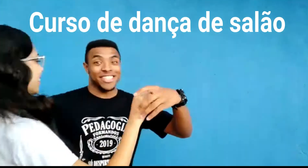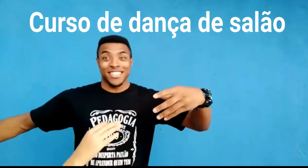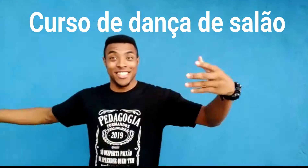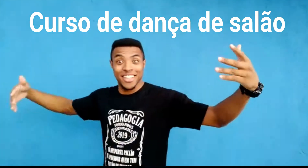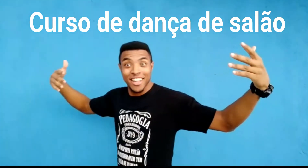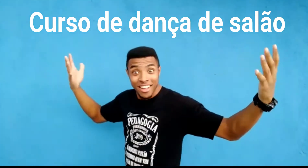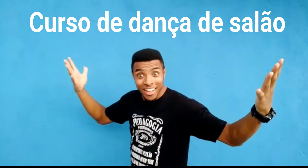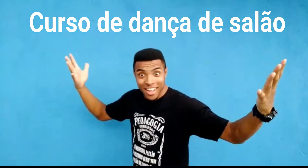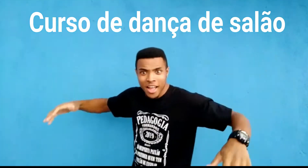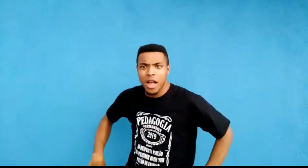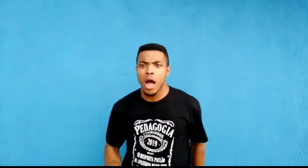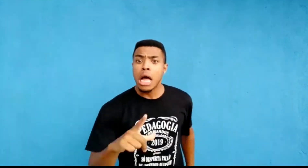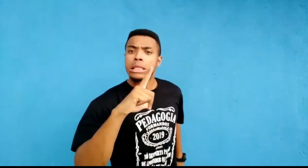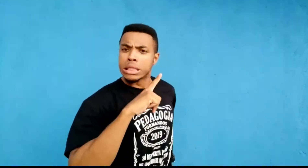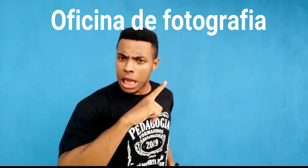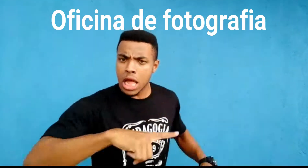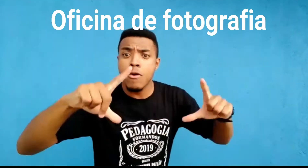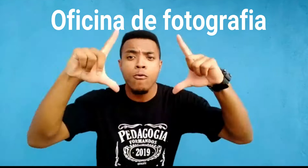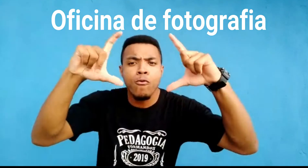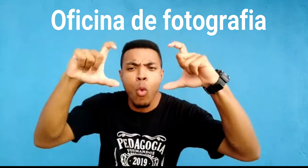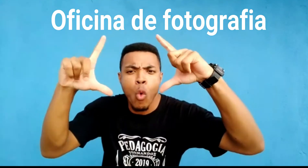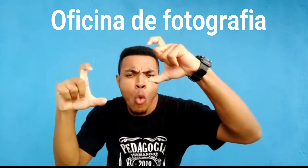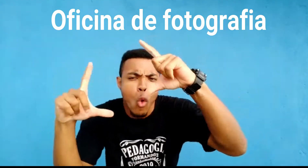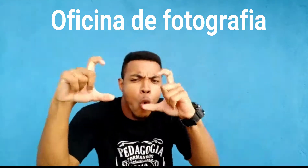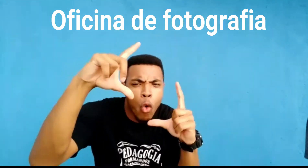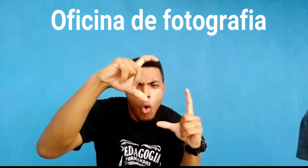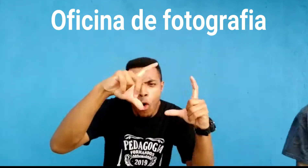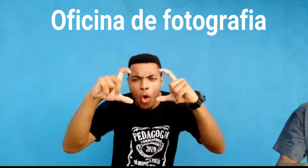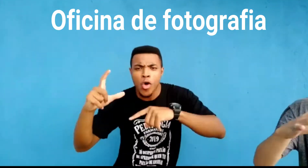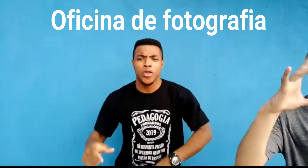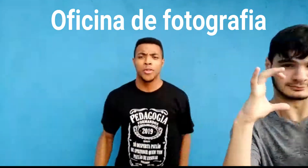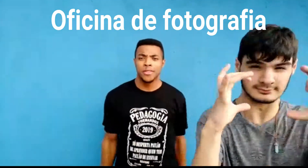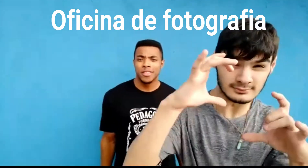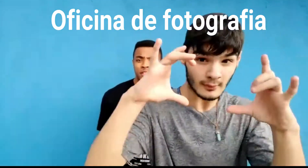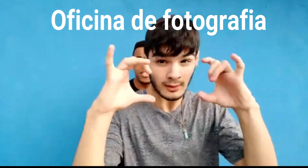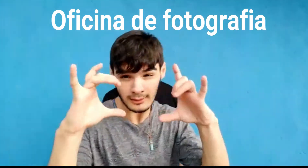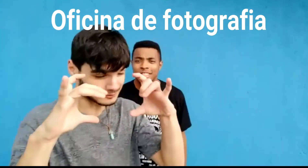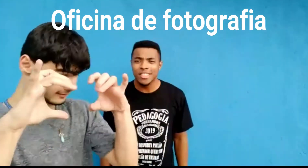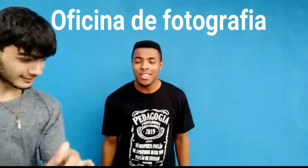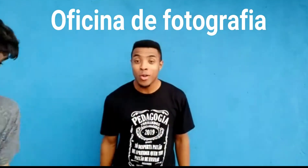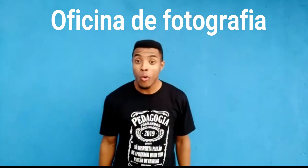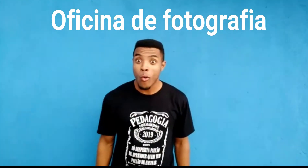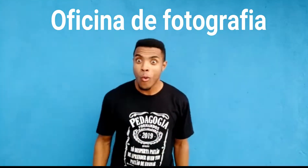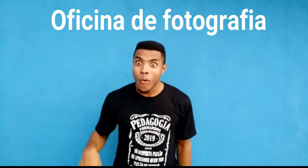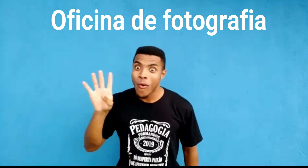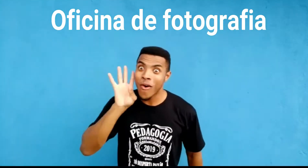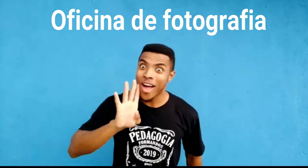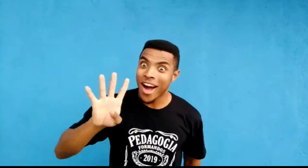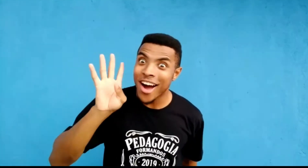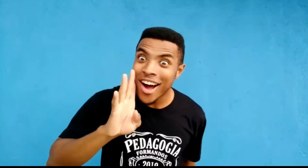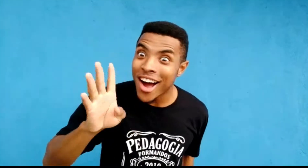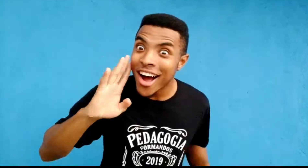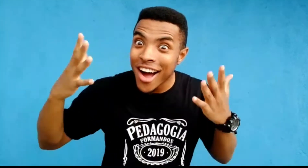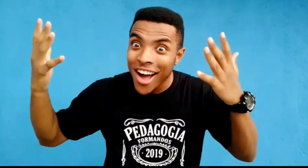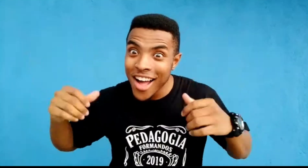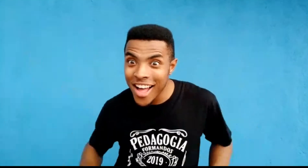salão. Teremos também oficina de fotografia. Uau, legal, né?